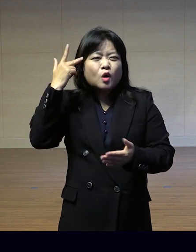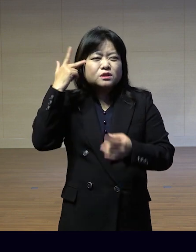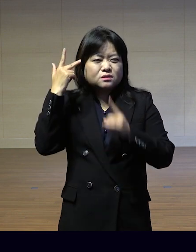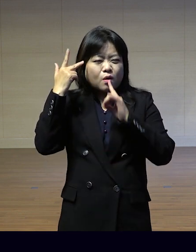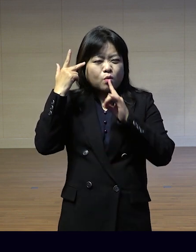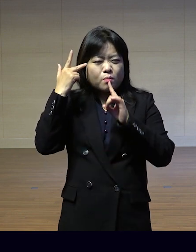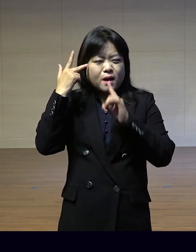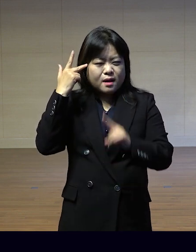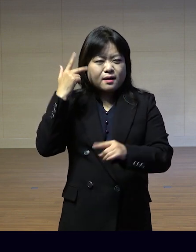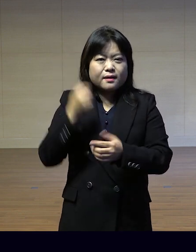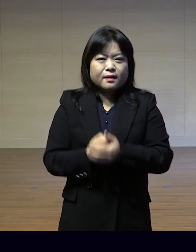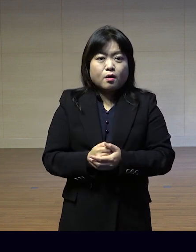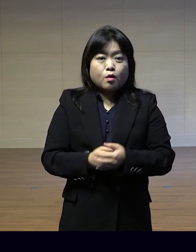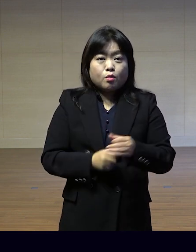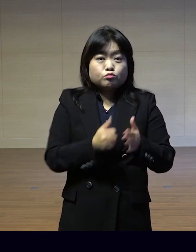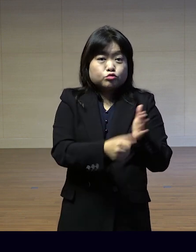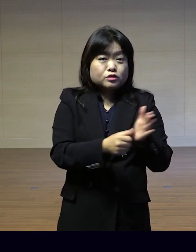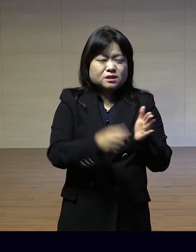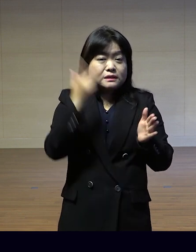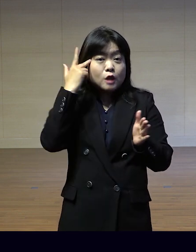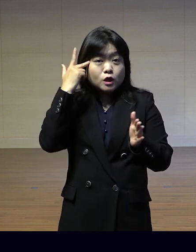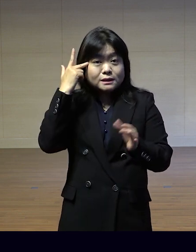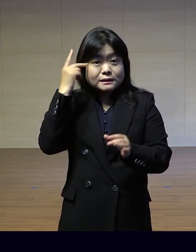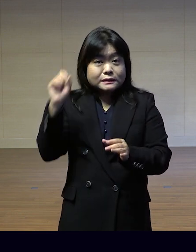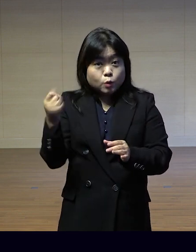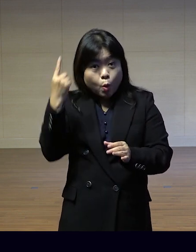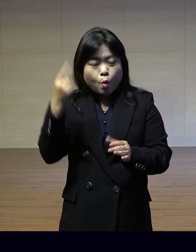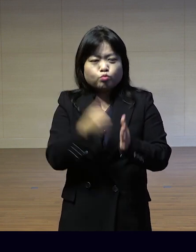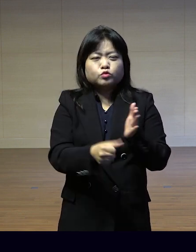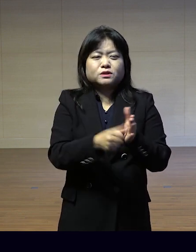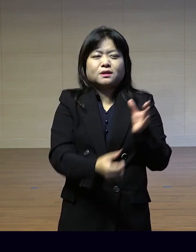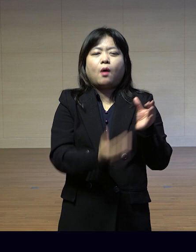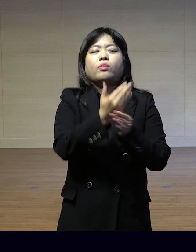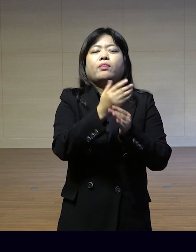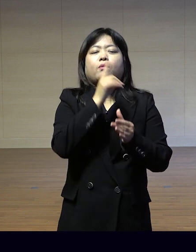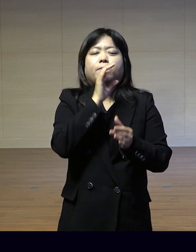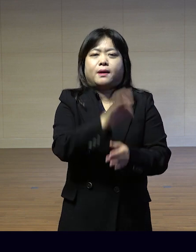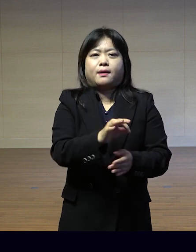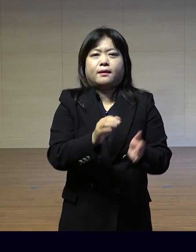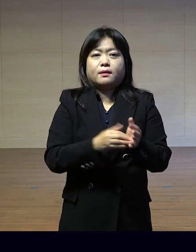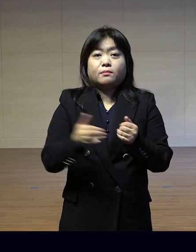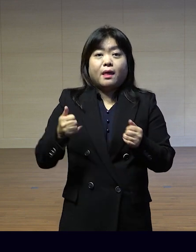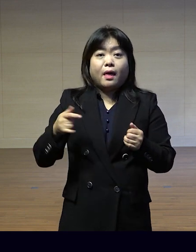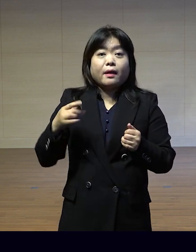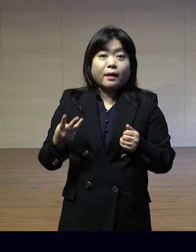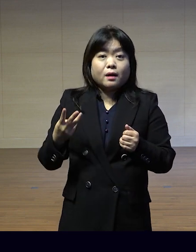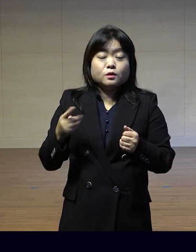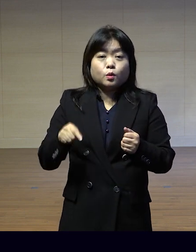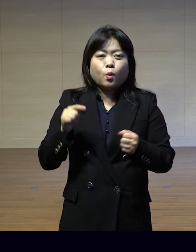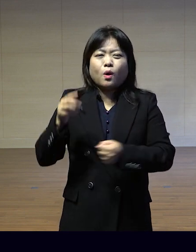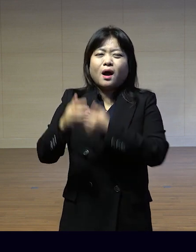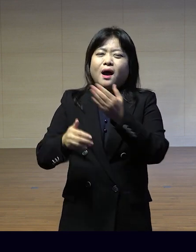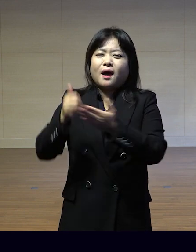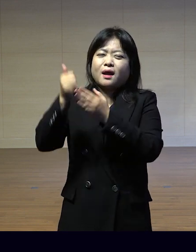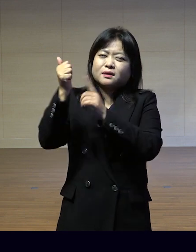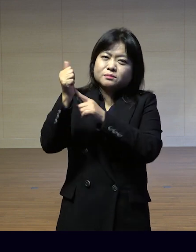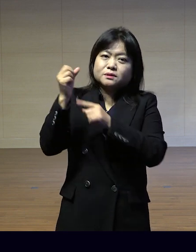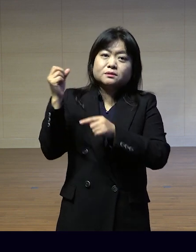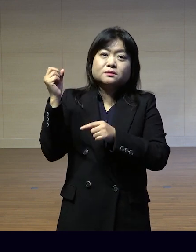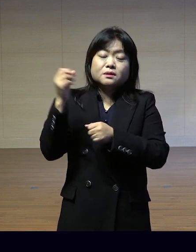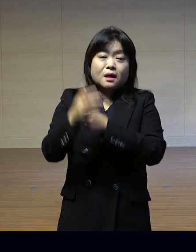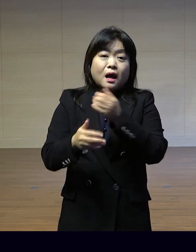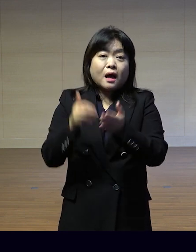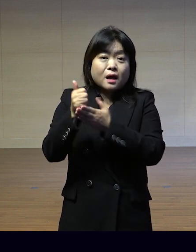것은 뭐냐? 정신이다. 물질은 정신에서 파생되었다 보죠. 그러니까 해겔도 하나님이라고 하는 또는